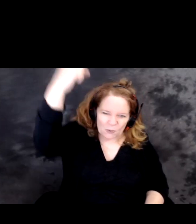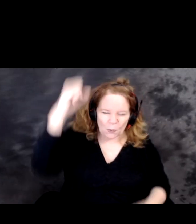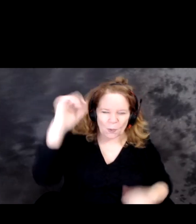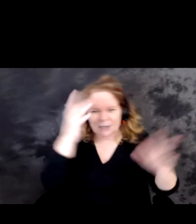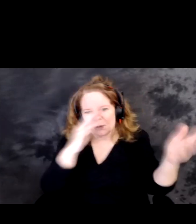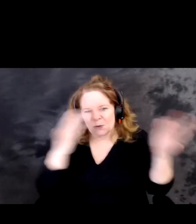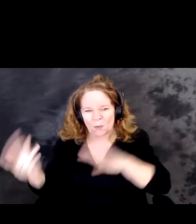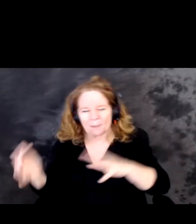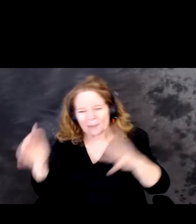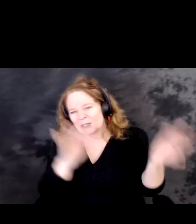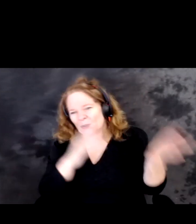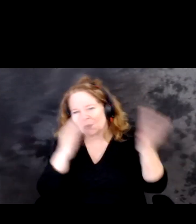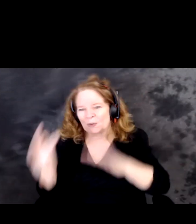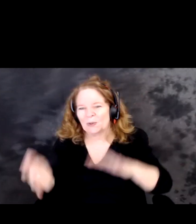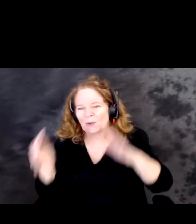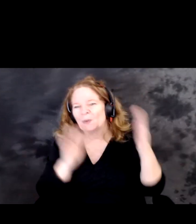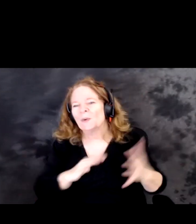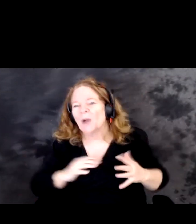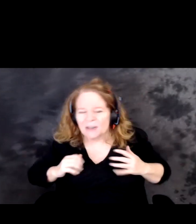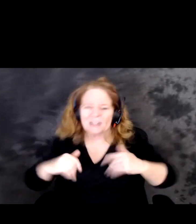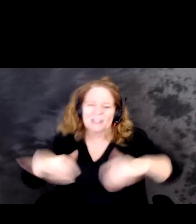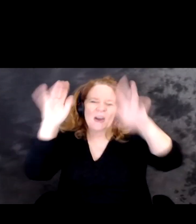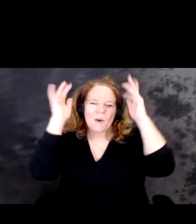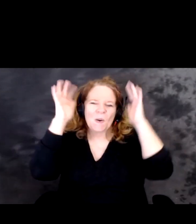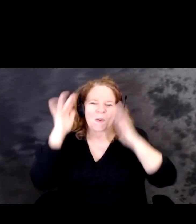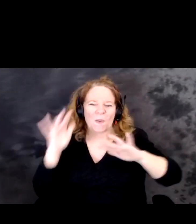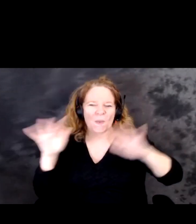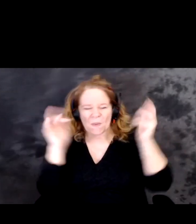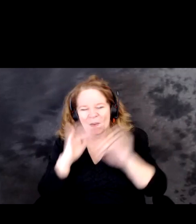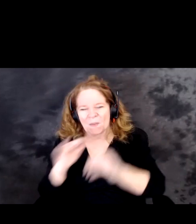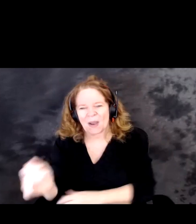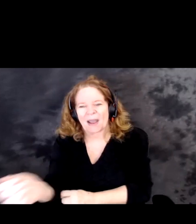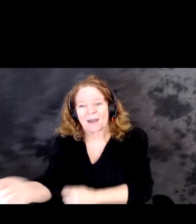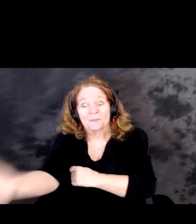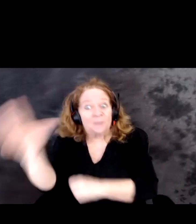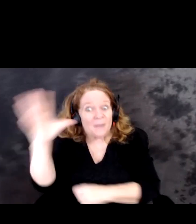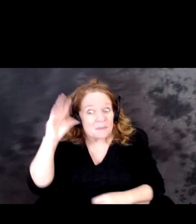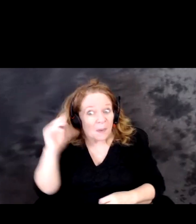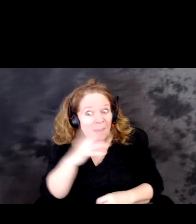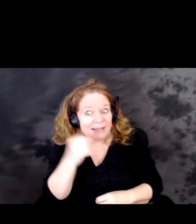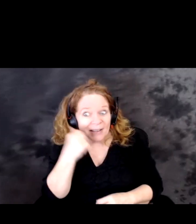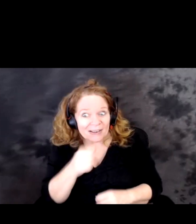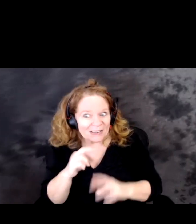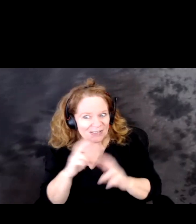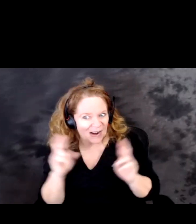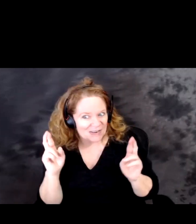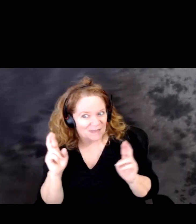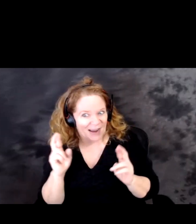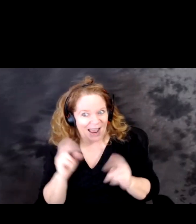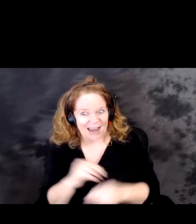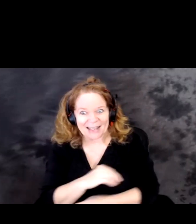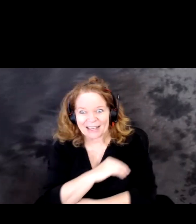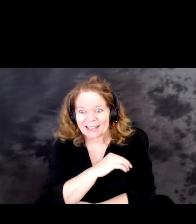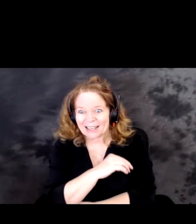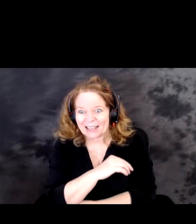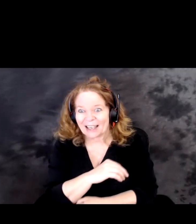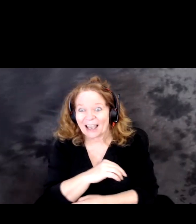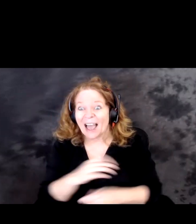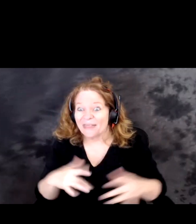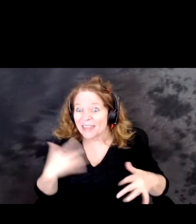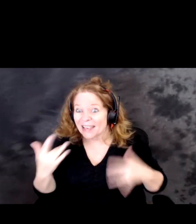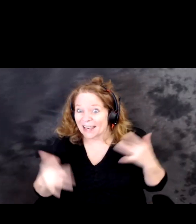aquí vamos con un whoopity-doo, whoopity-doo, doo-doo. Niños y niñas, ¿están